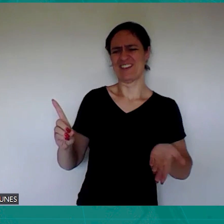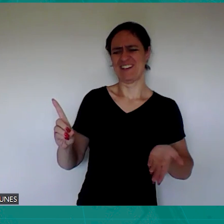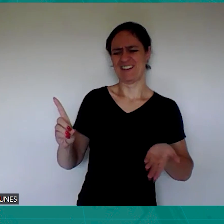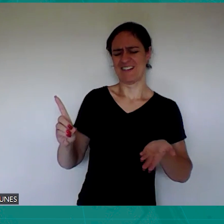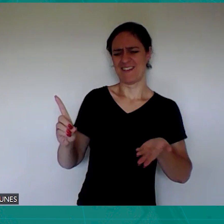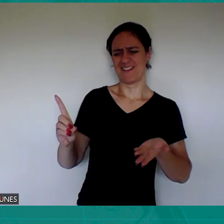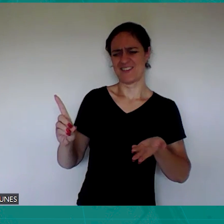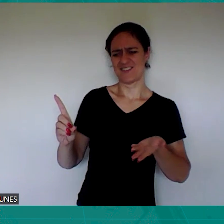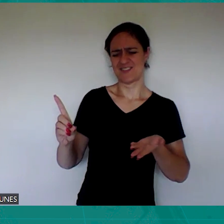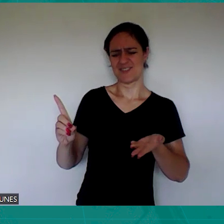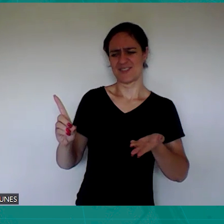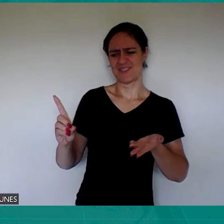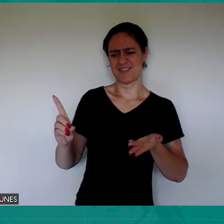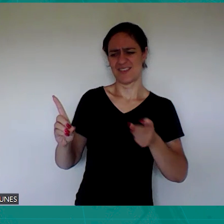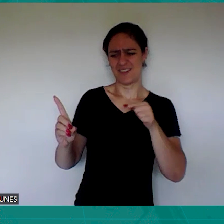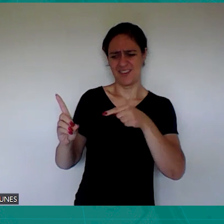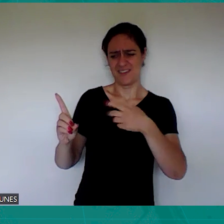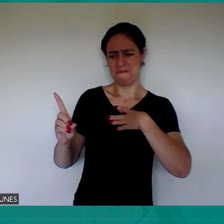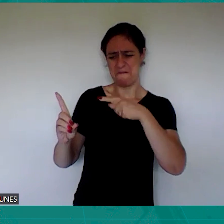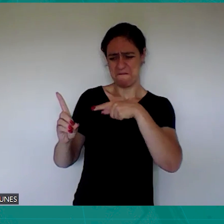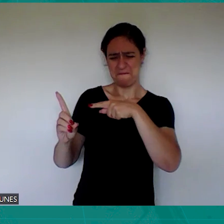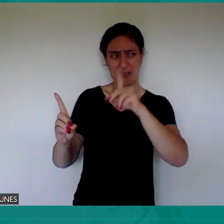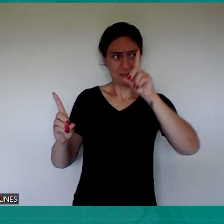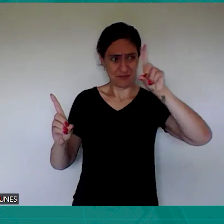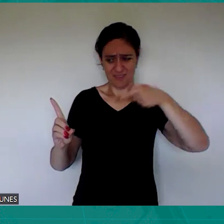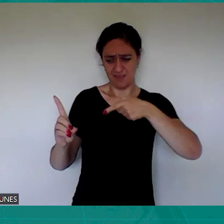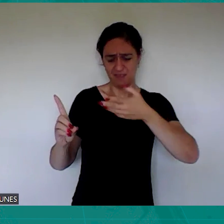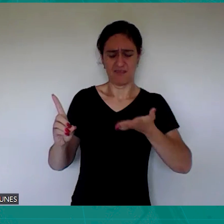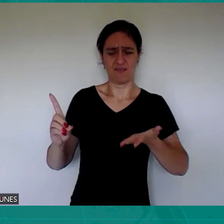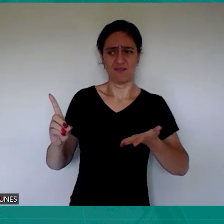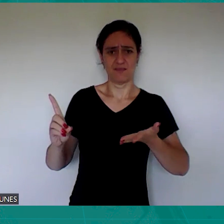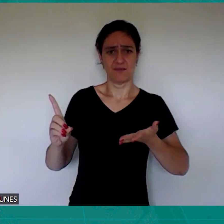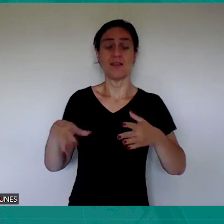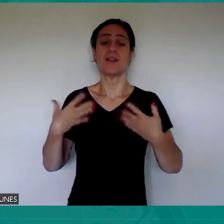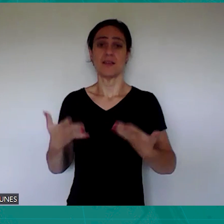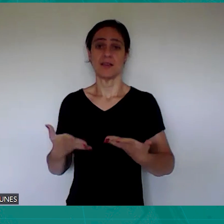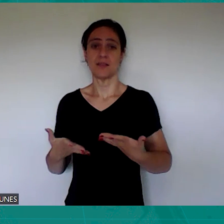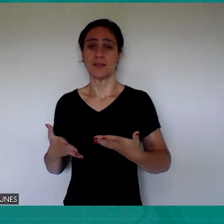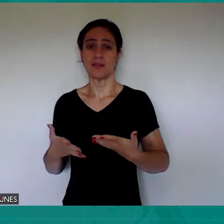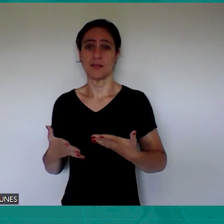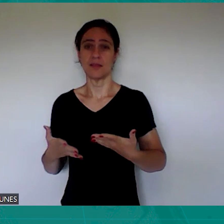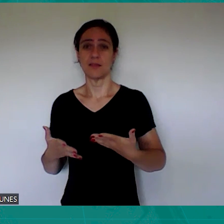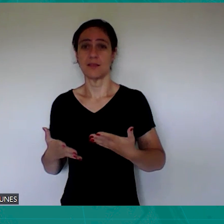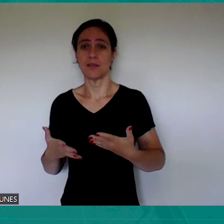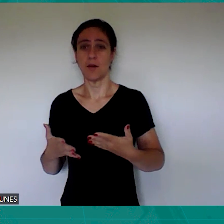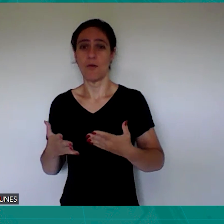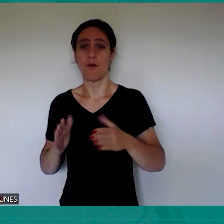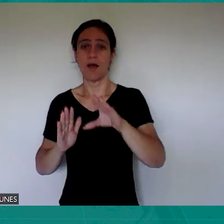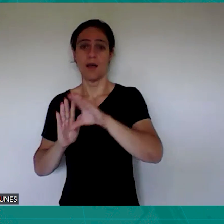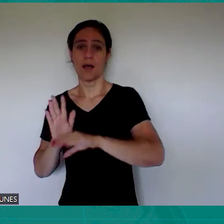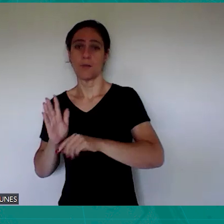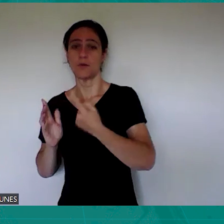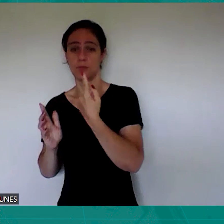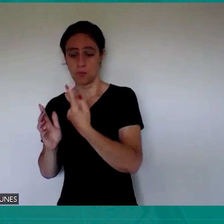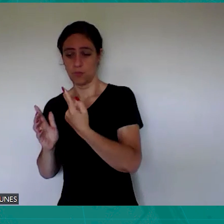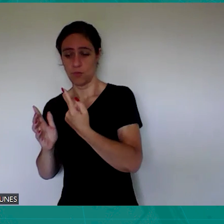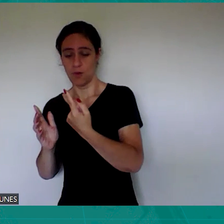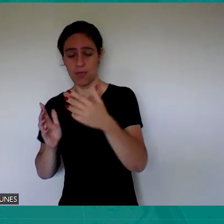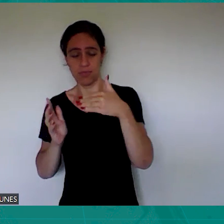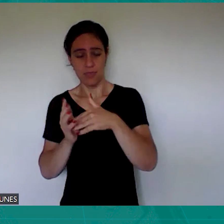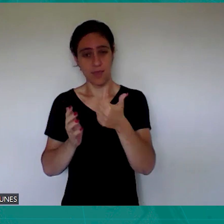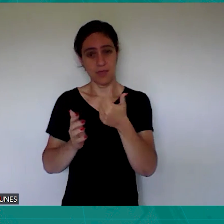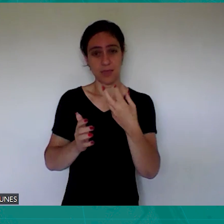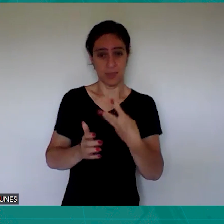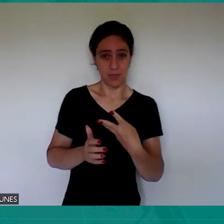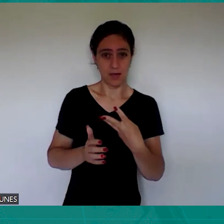Então, praticamente muitos capítulos dessa primeira sessão, do capítulo 1 até 13, foram questionamentos do